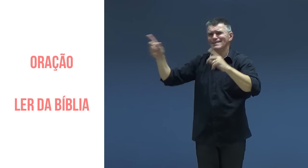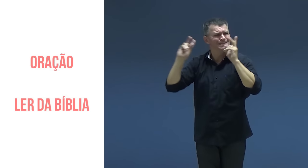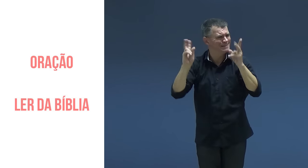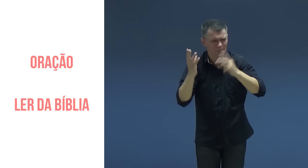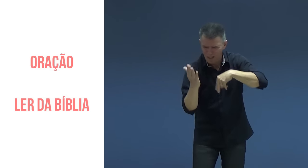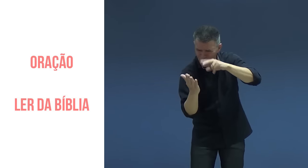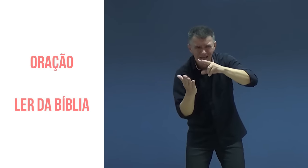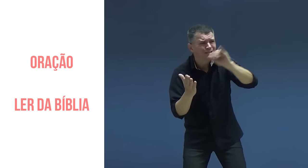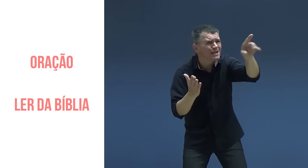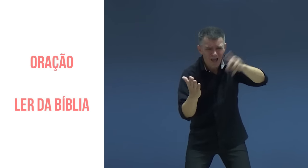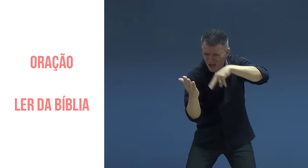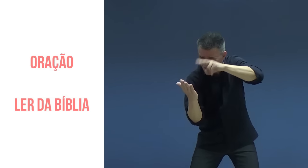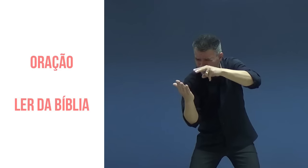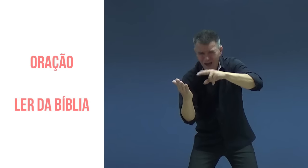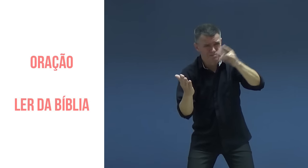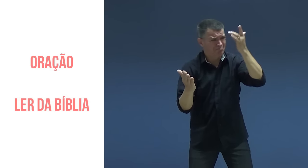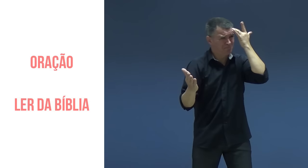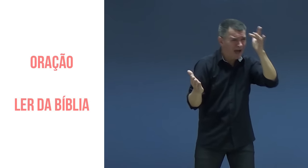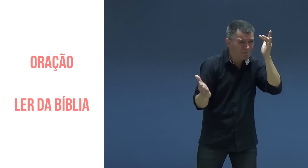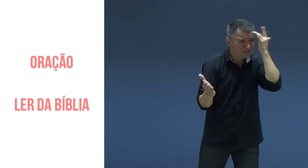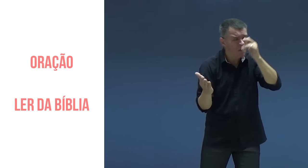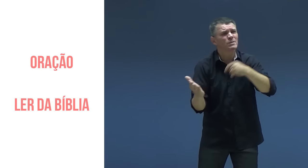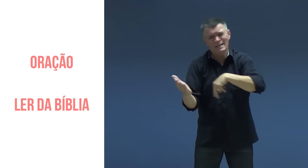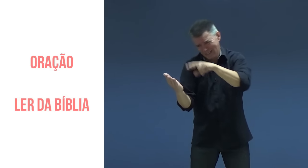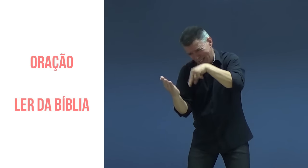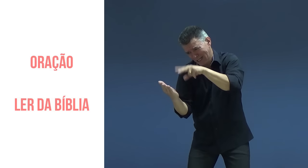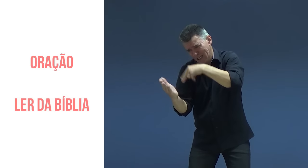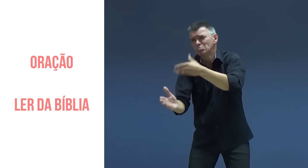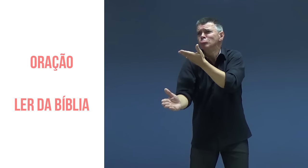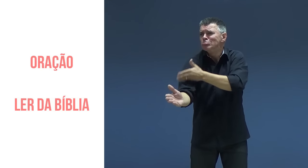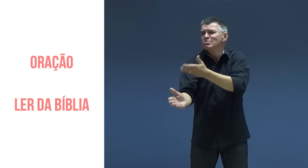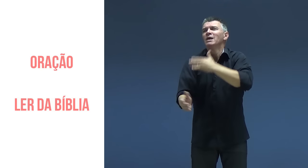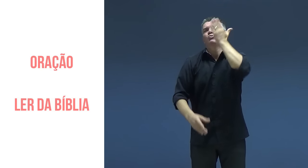Você tem que ler a Bíblia sempre. Ah, você não sabe, não entende?